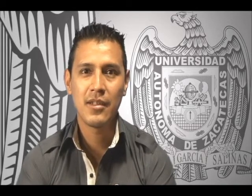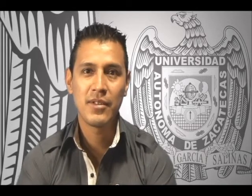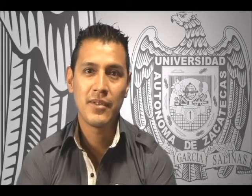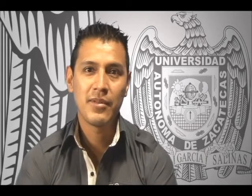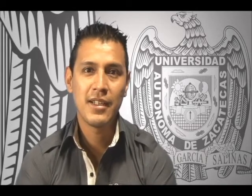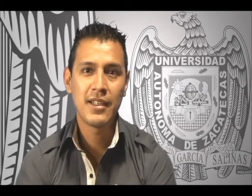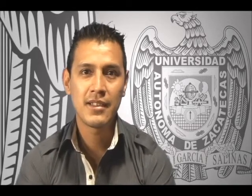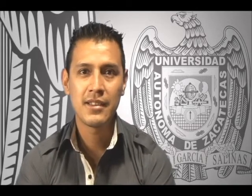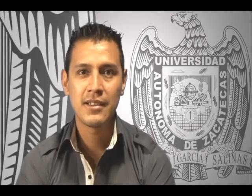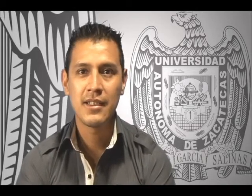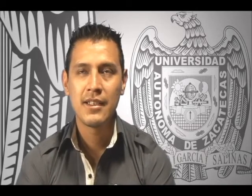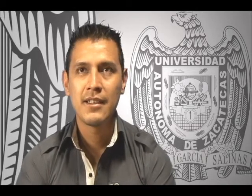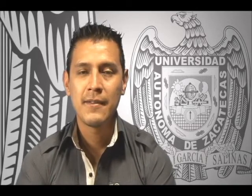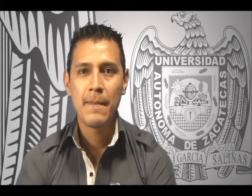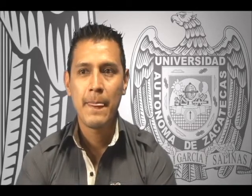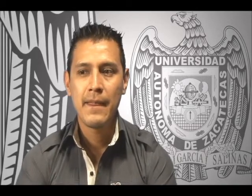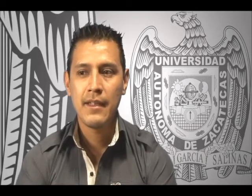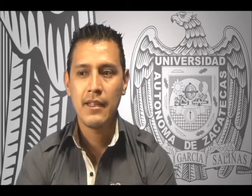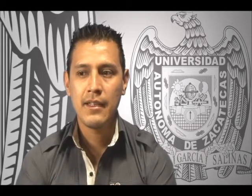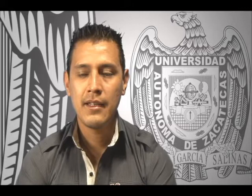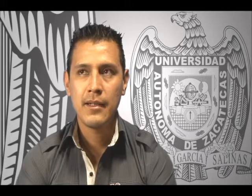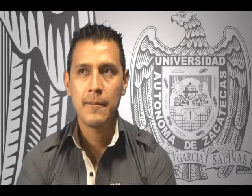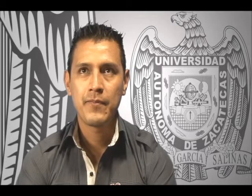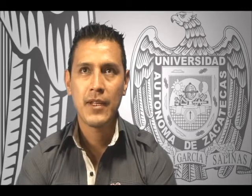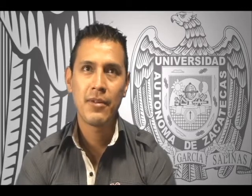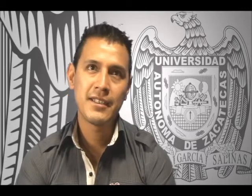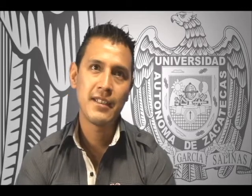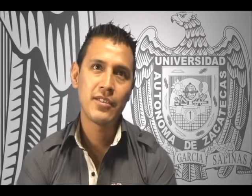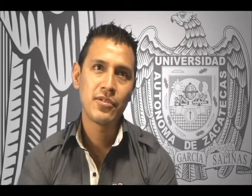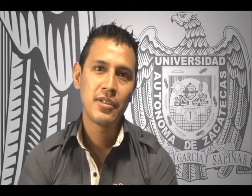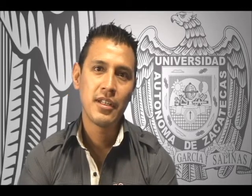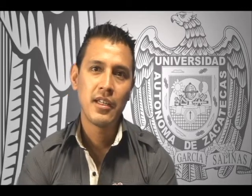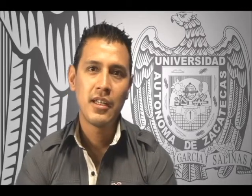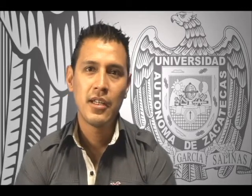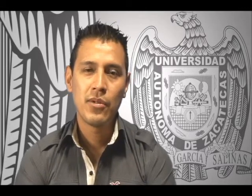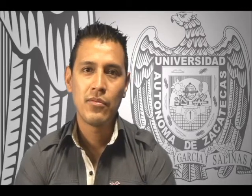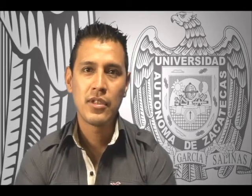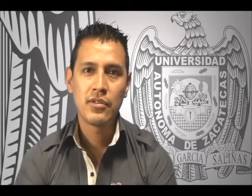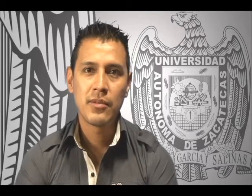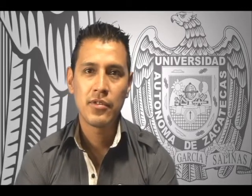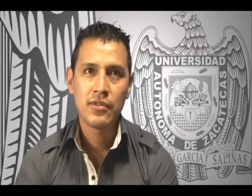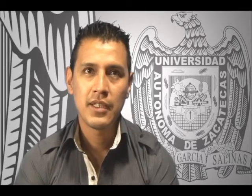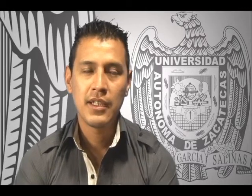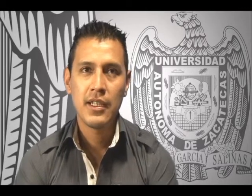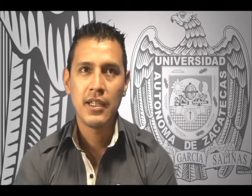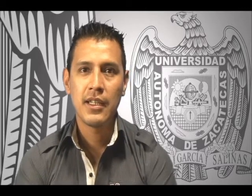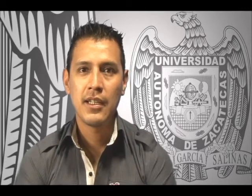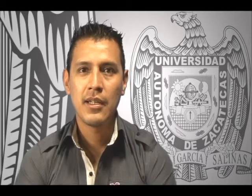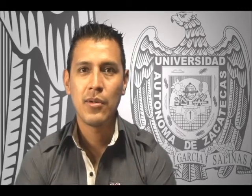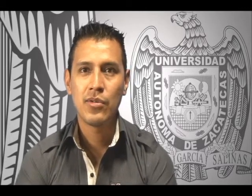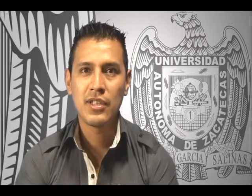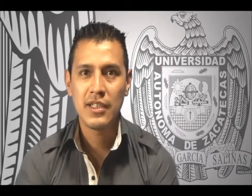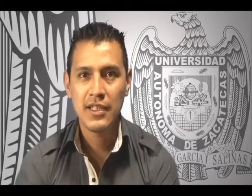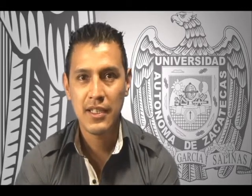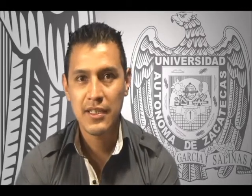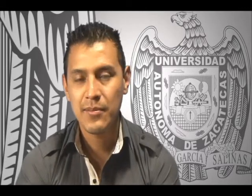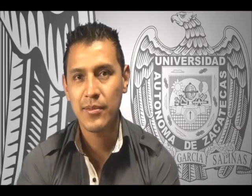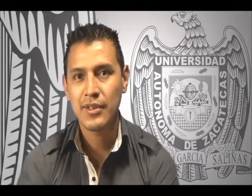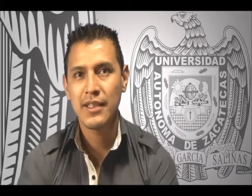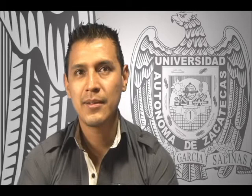mis familiares. Y a base de eso, pues nos damos cuenta que, pues que sí es importante